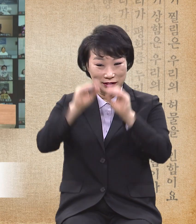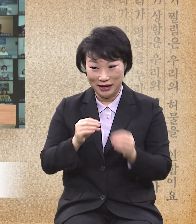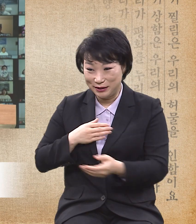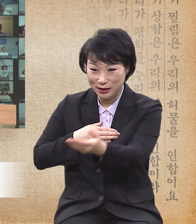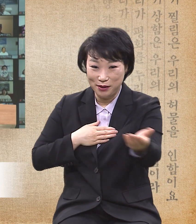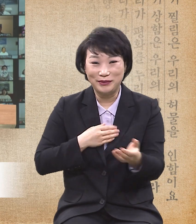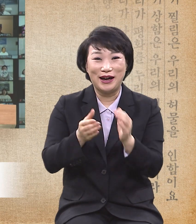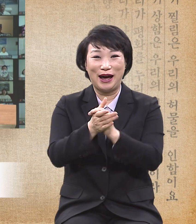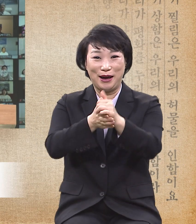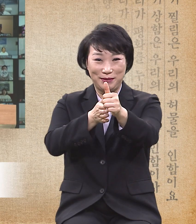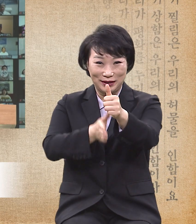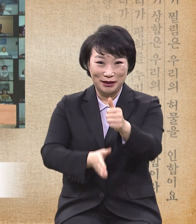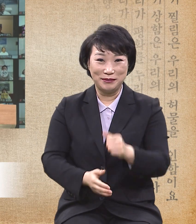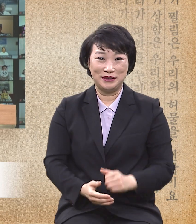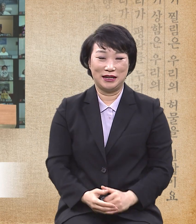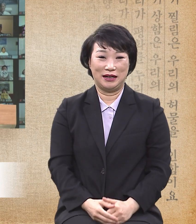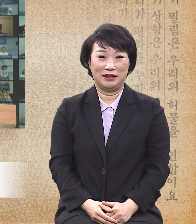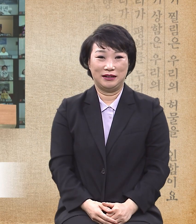동의하시면 아멘 합시다.